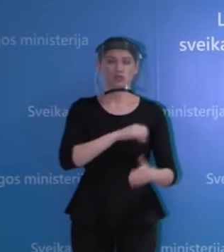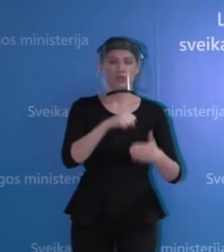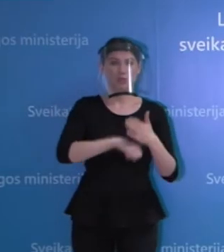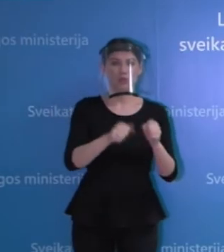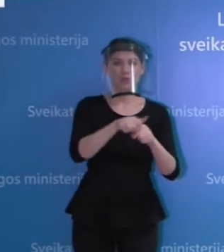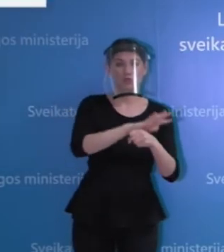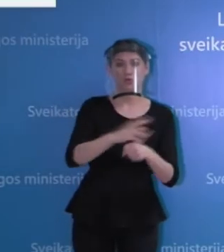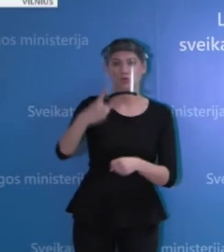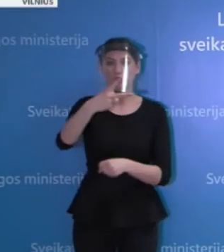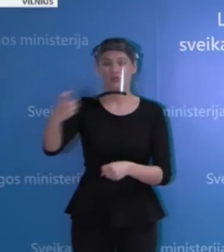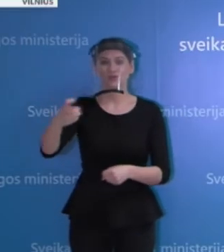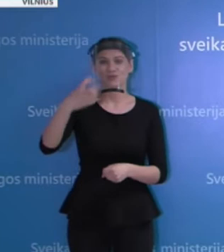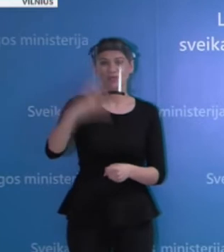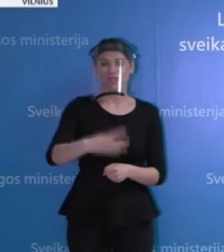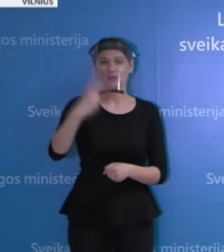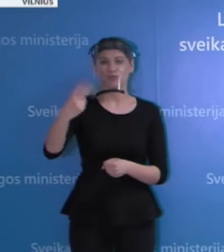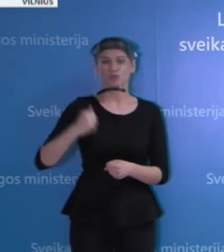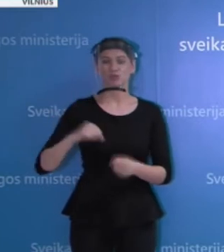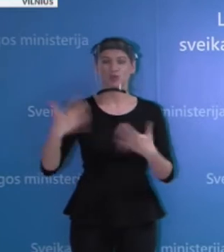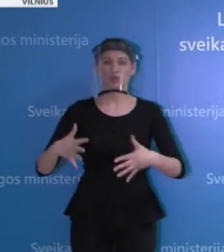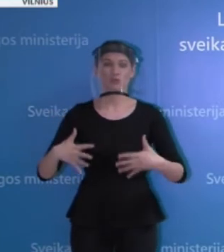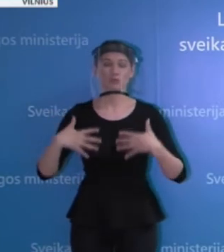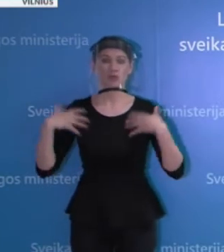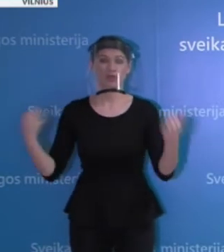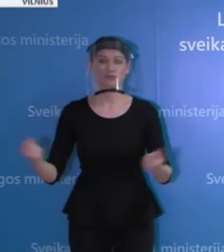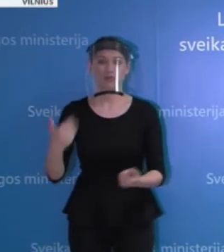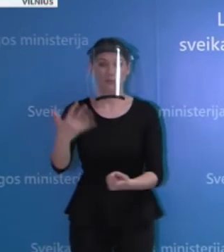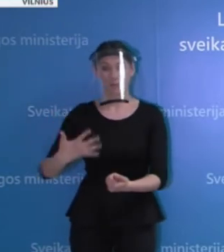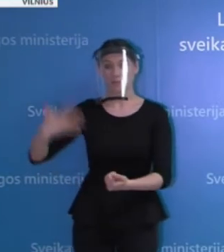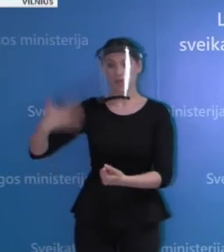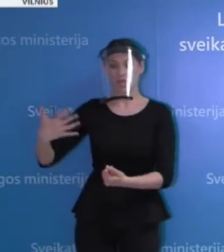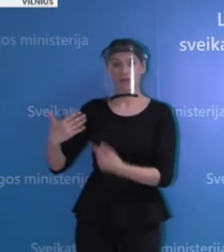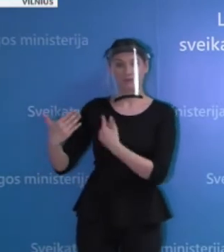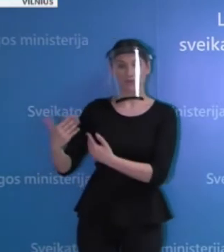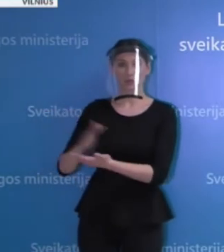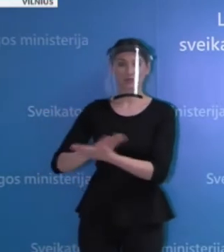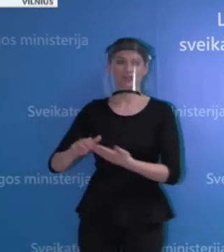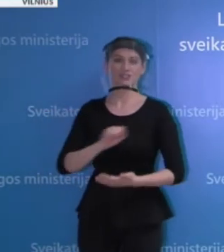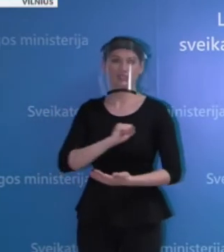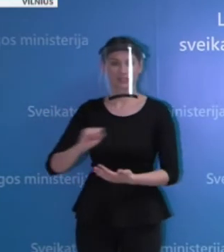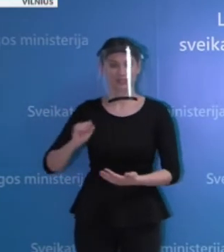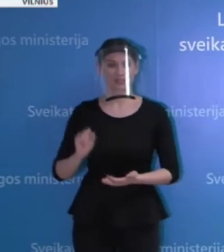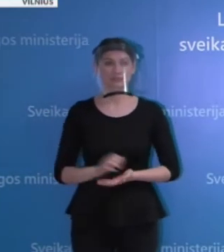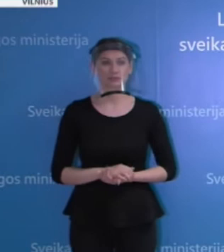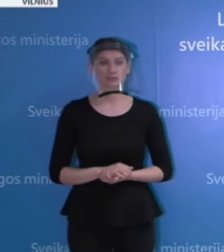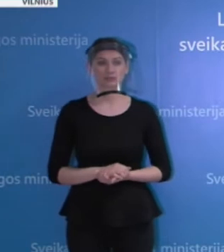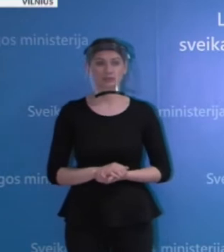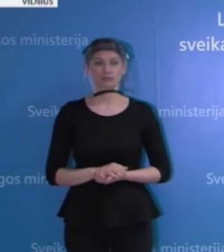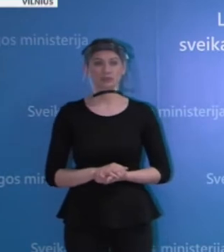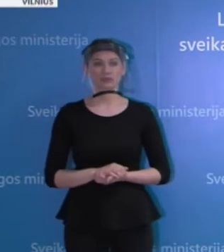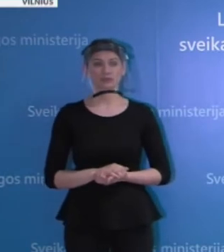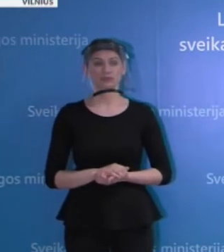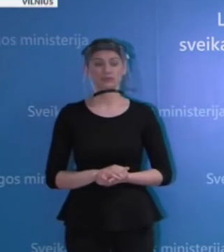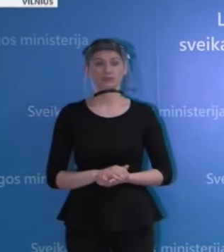242 pasveikusius, iš kurių 50 yra medikai. Žinau, kad tradiciškai būna